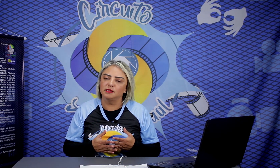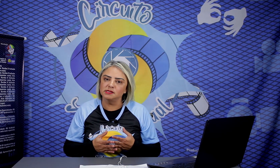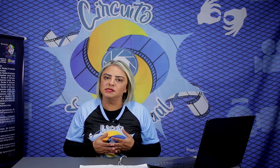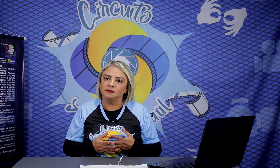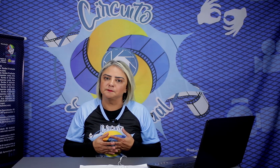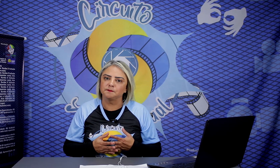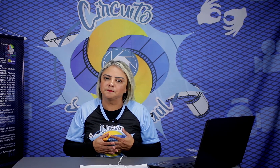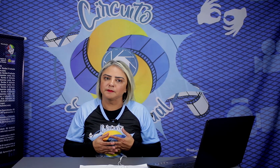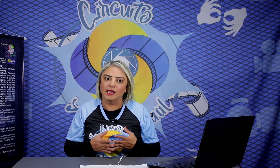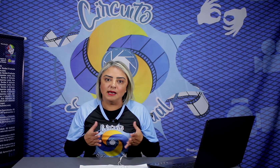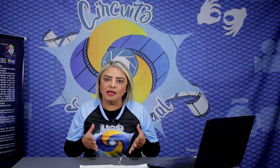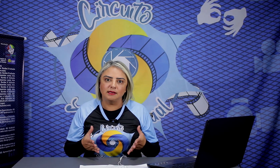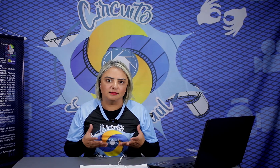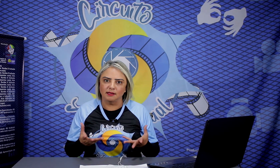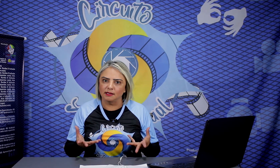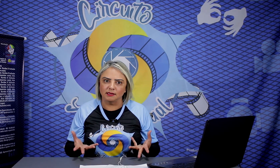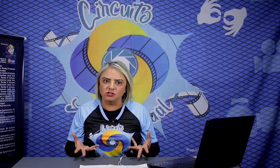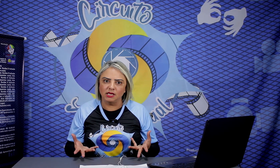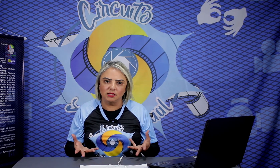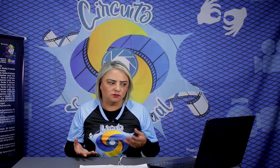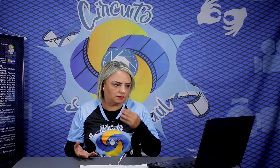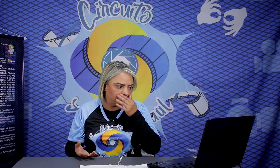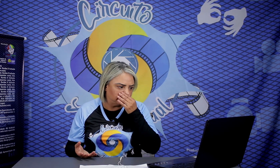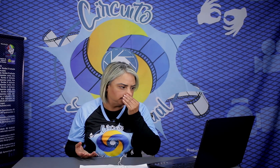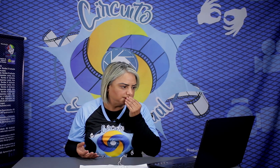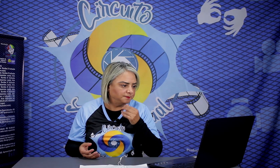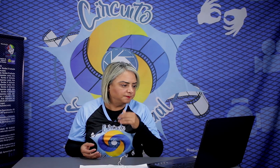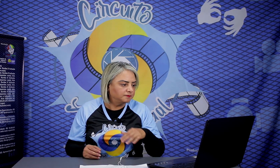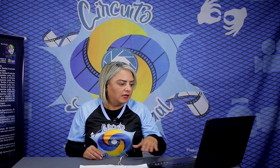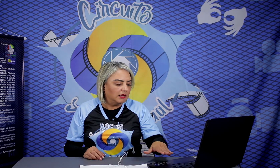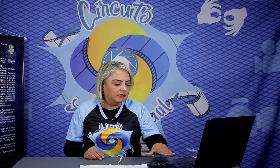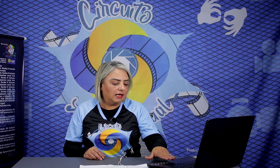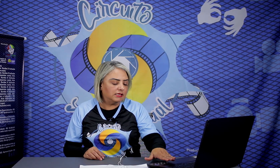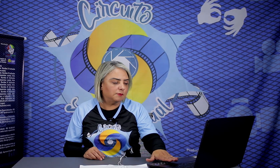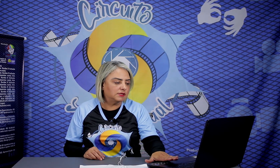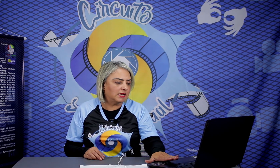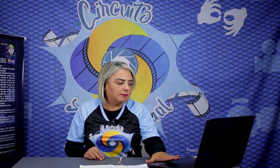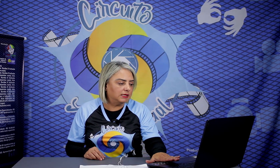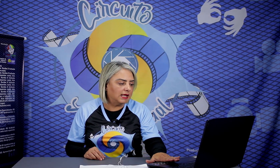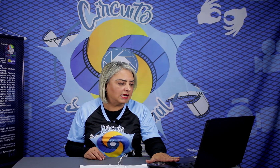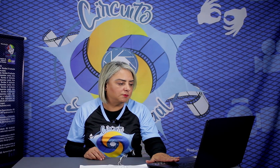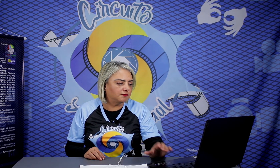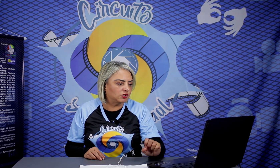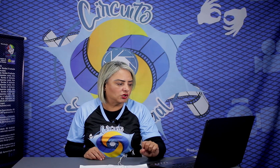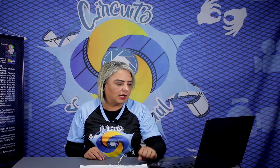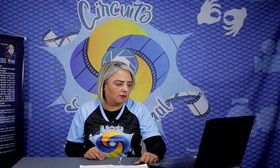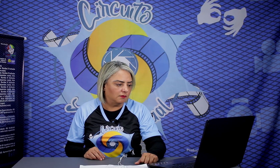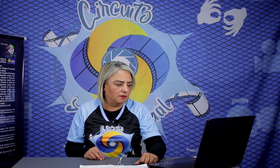sim. É lei, é direito. Ter responsabilidade profissional.